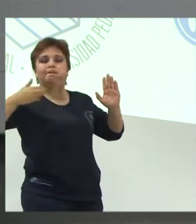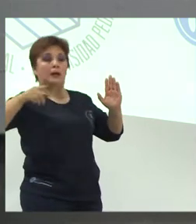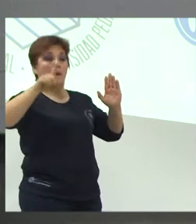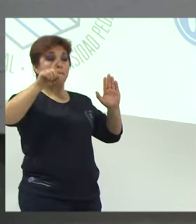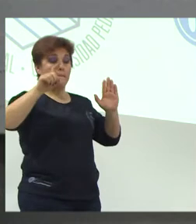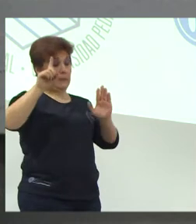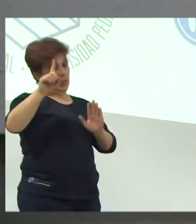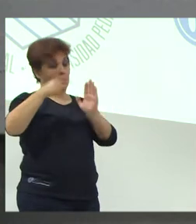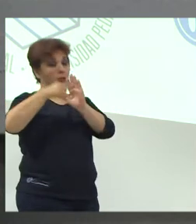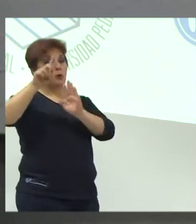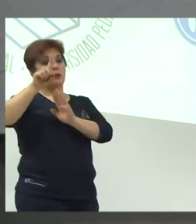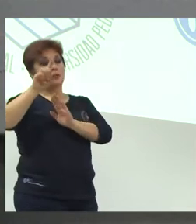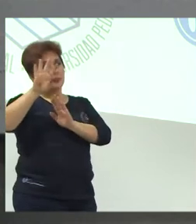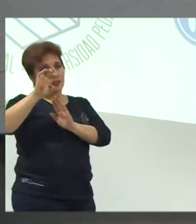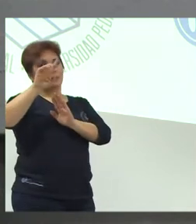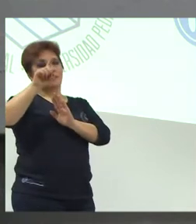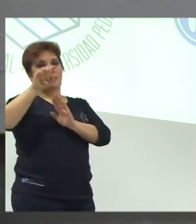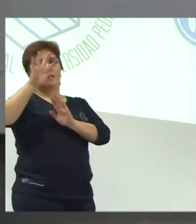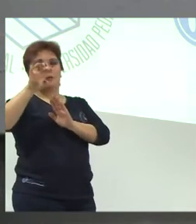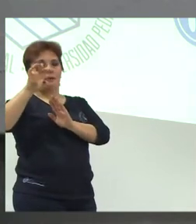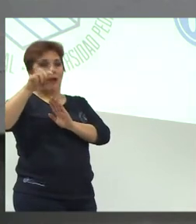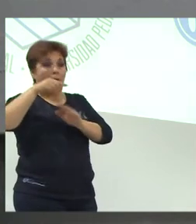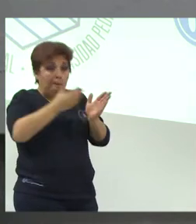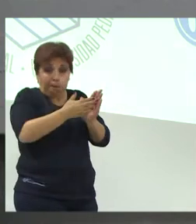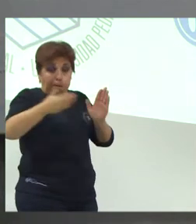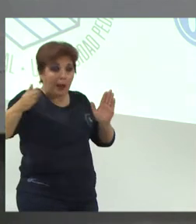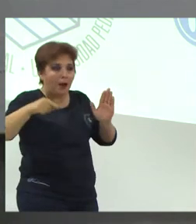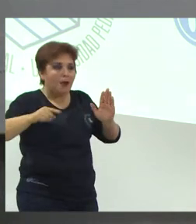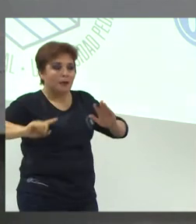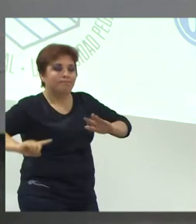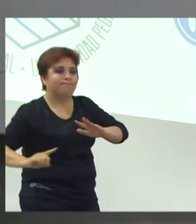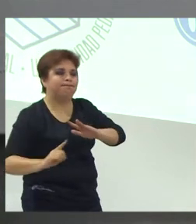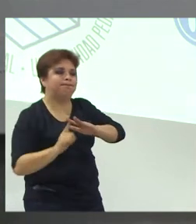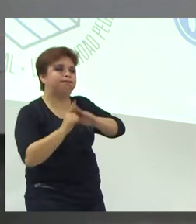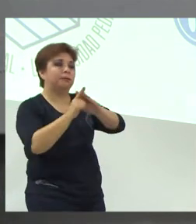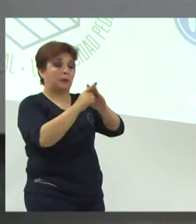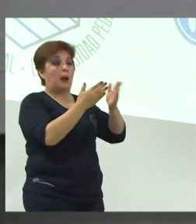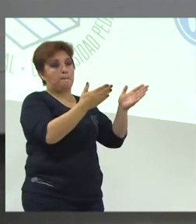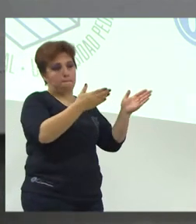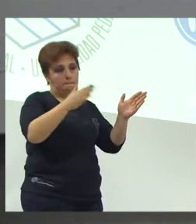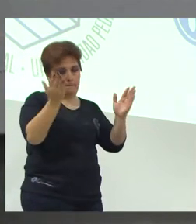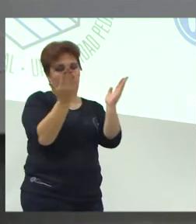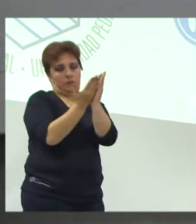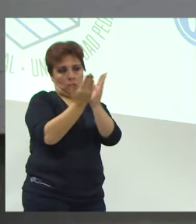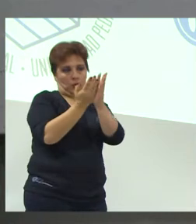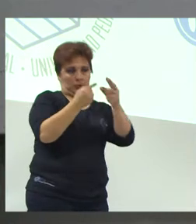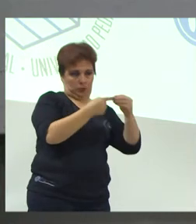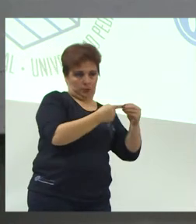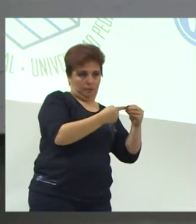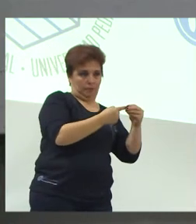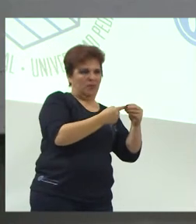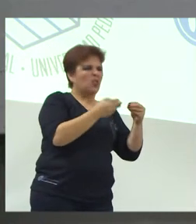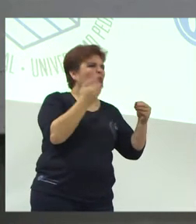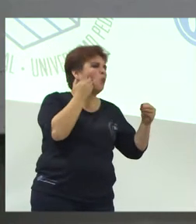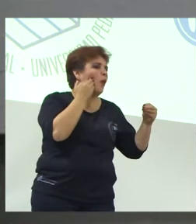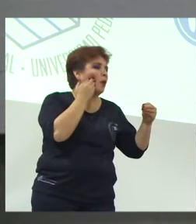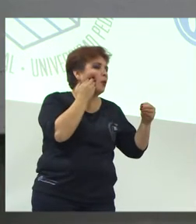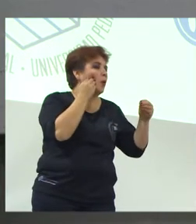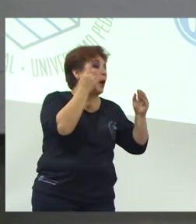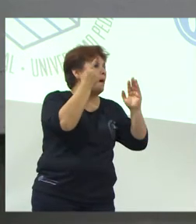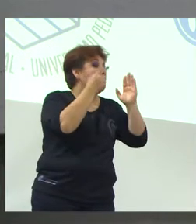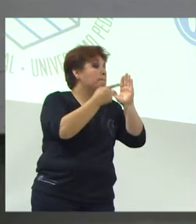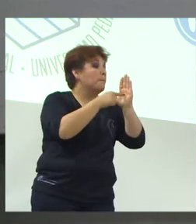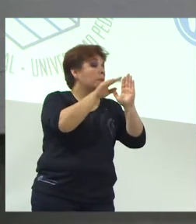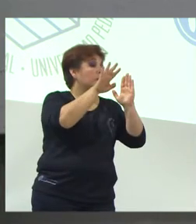bajo cuya dirección se creó el programa de educación especial en el año 1968